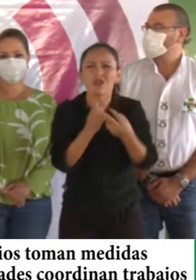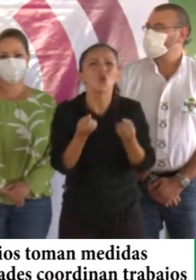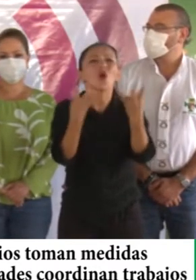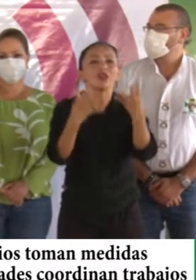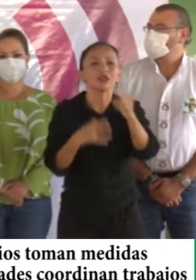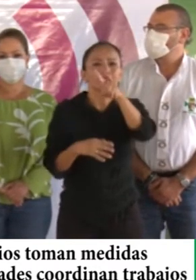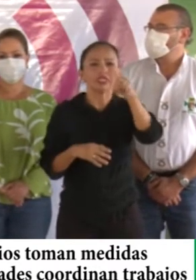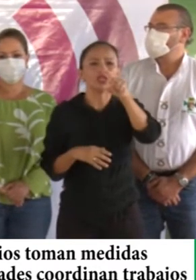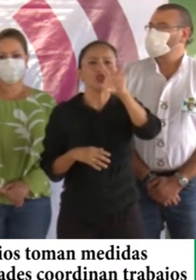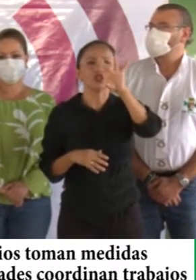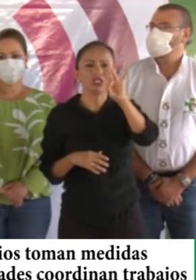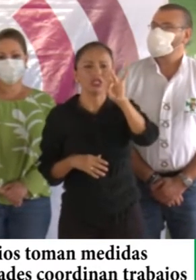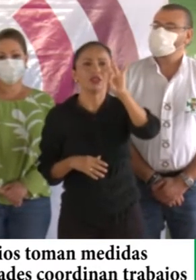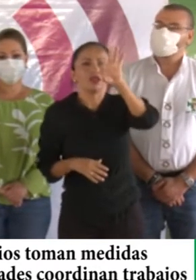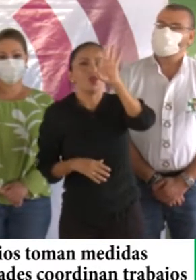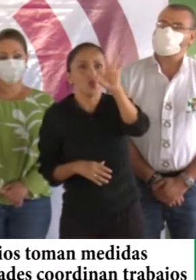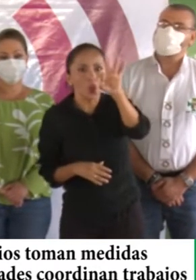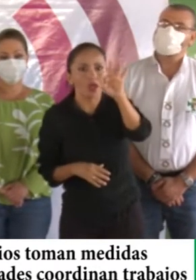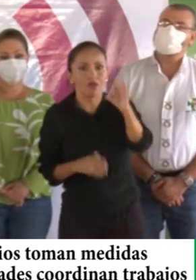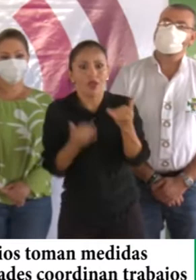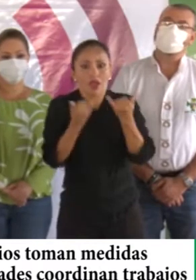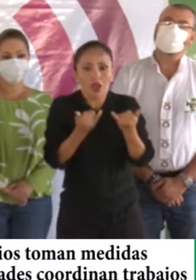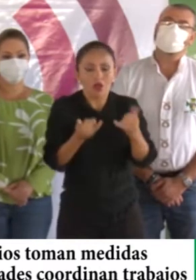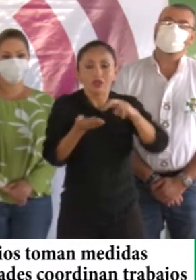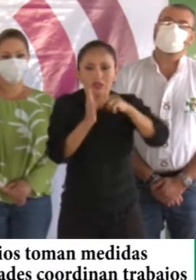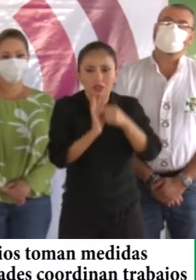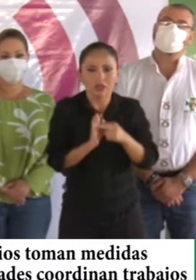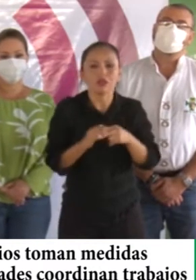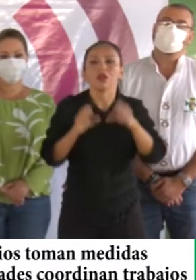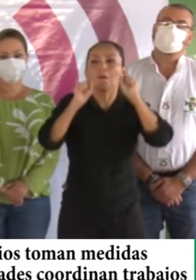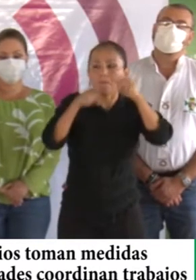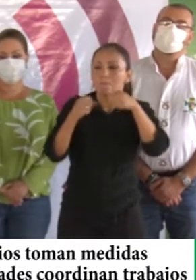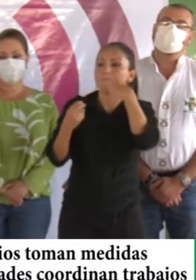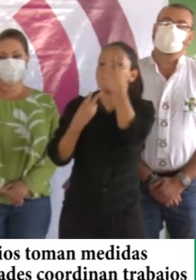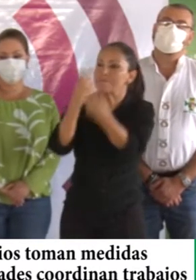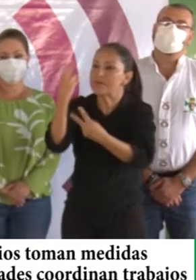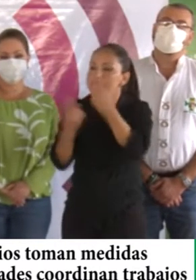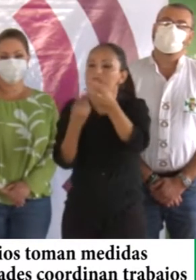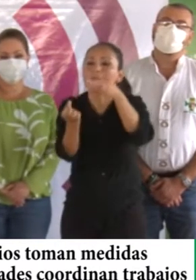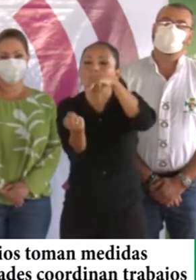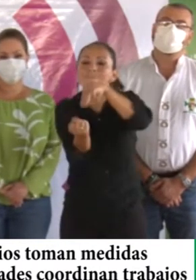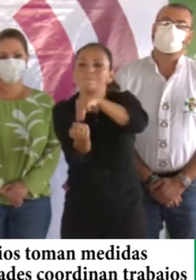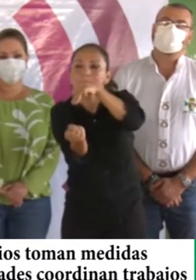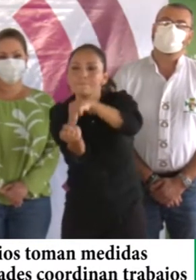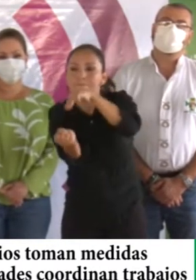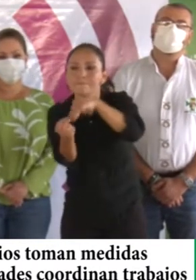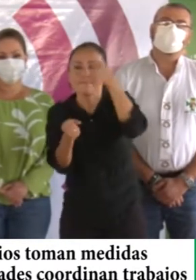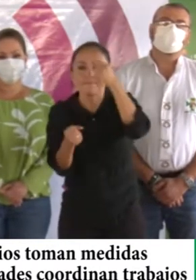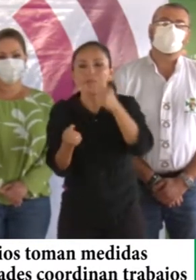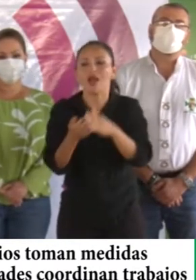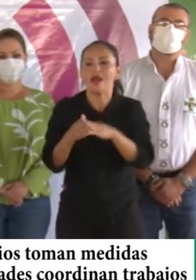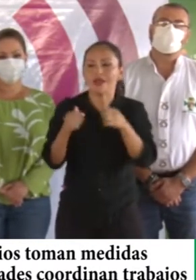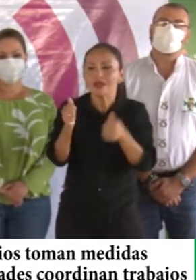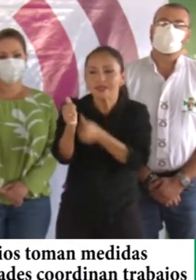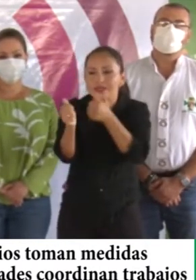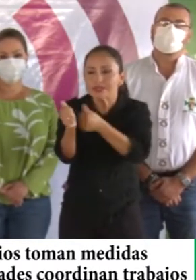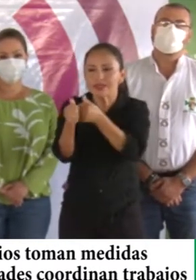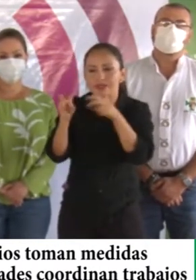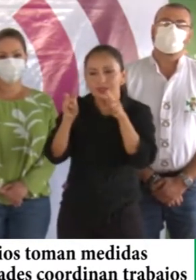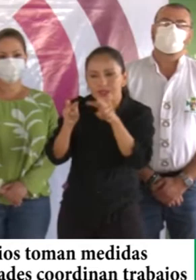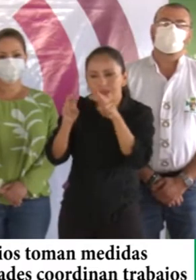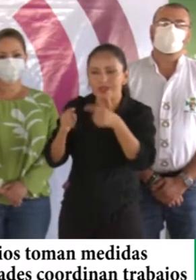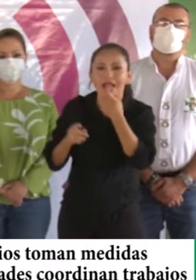de 189, por el momento recibirán visitas médicas para realizar pruebas de seguimiento y